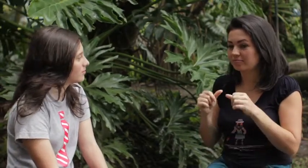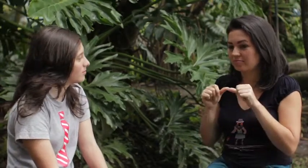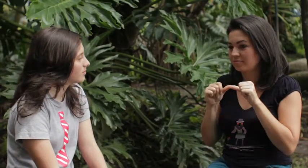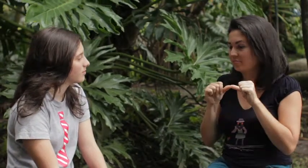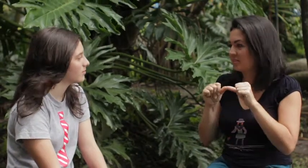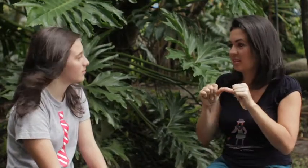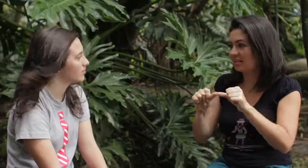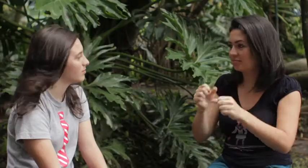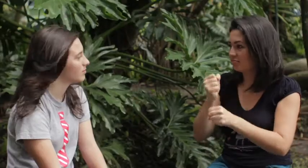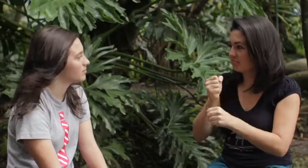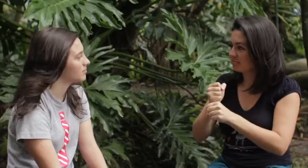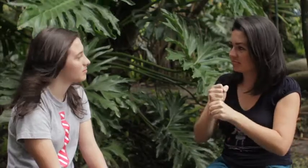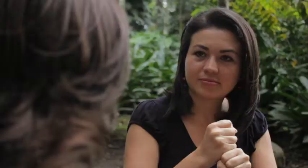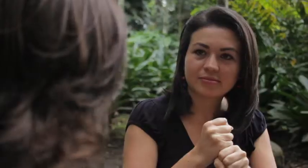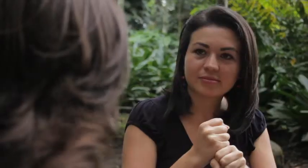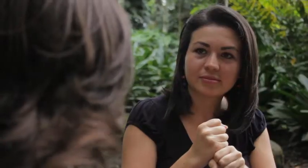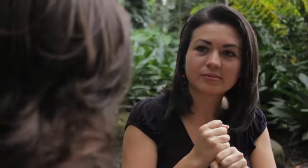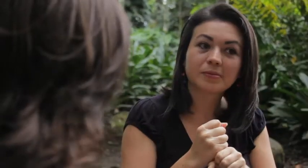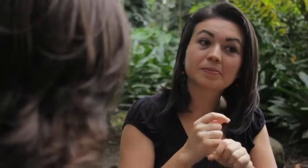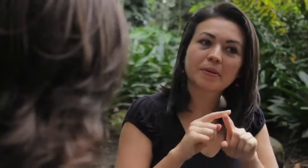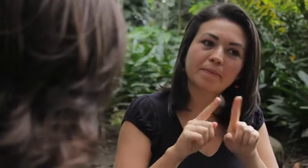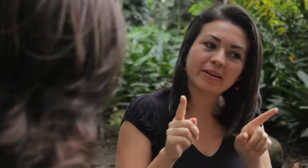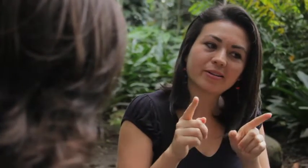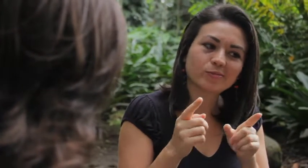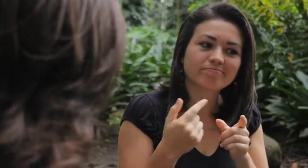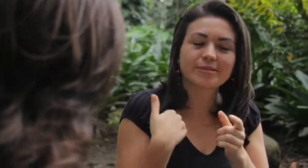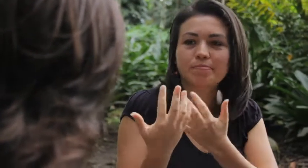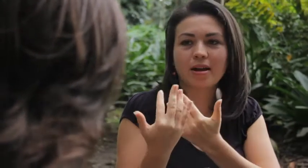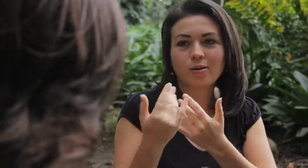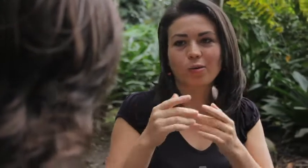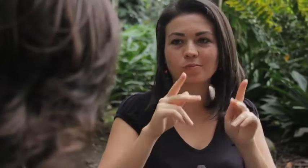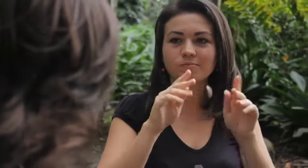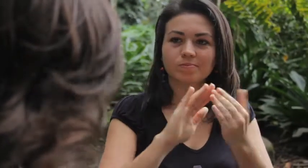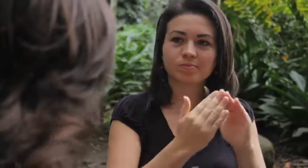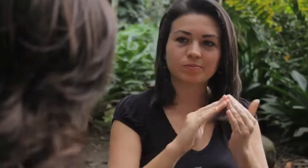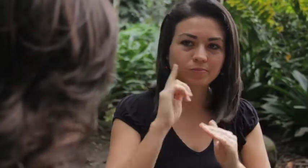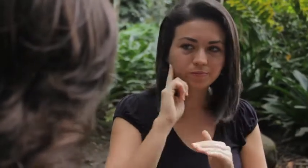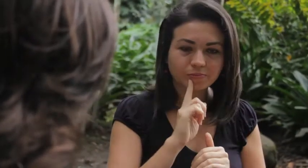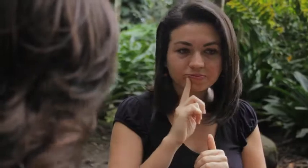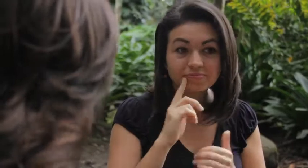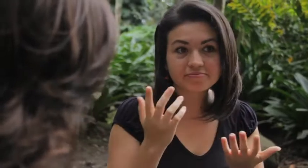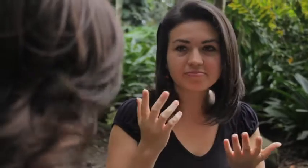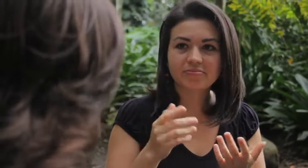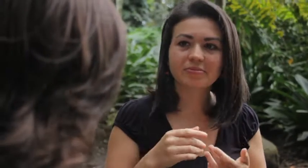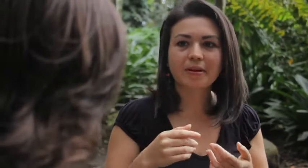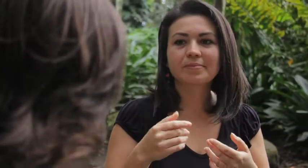Actualmente Continuar trabajando Pero También tengo Que esperar Por ejemplo